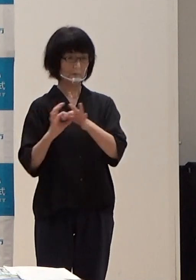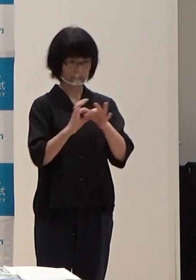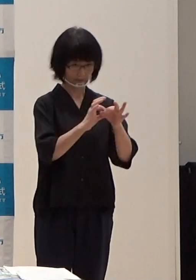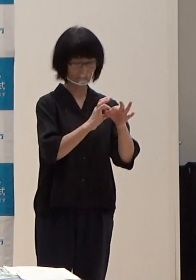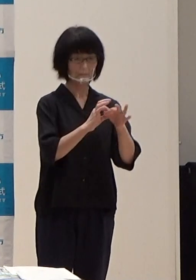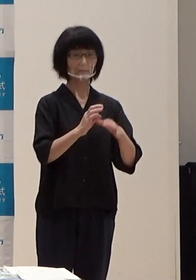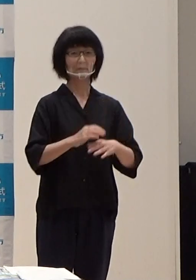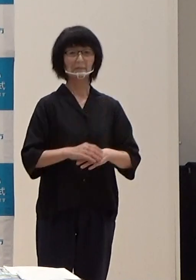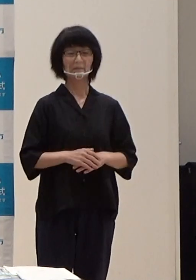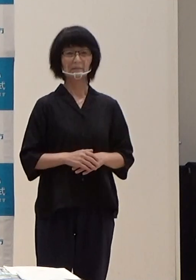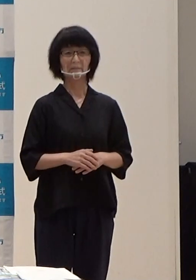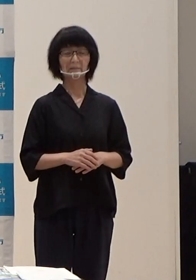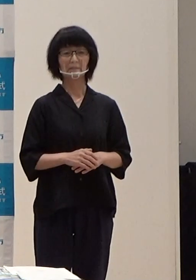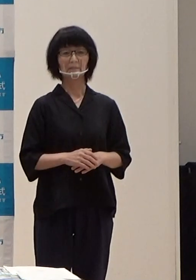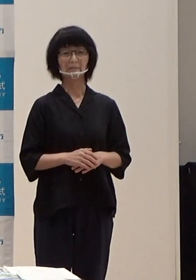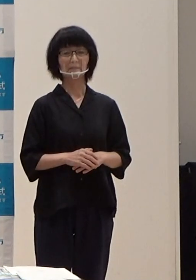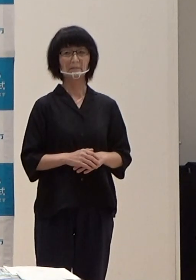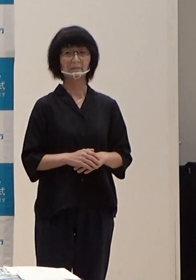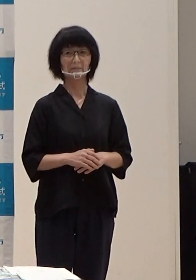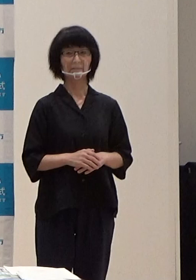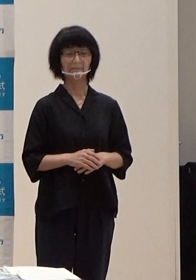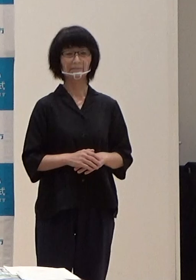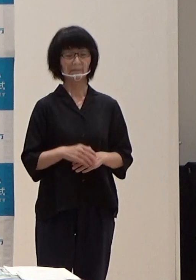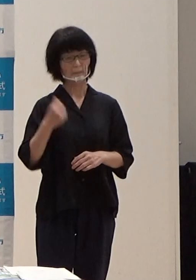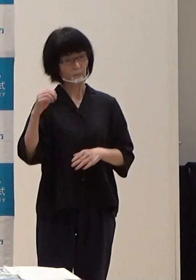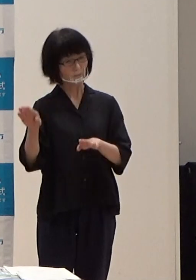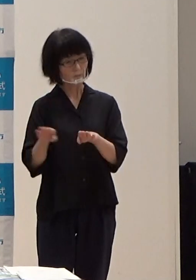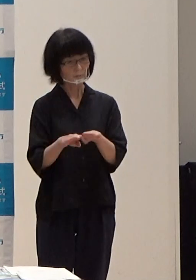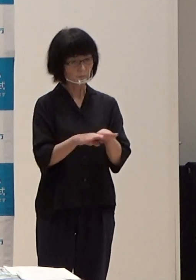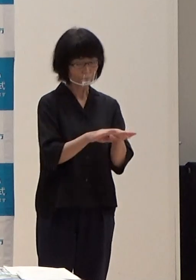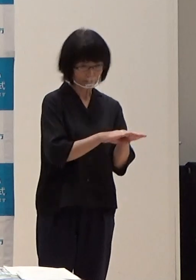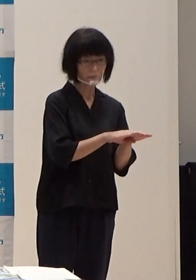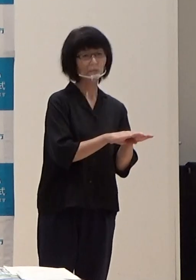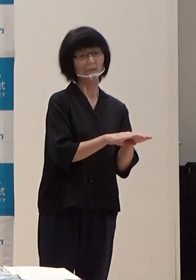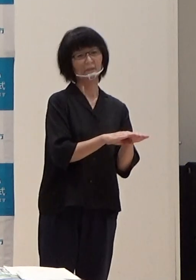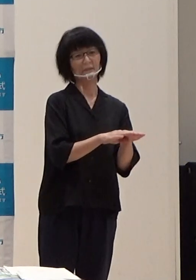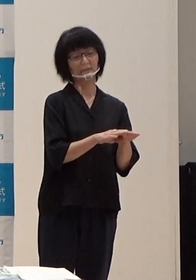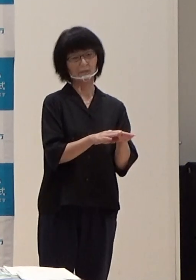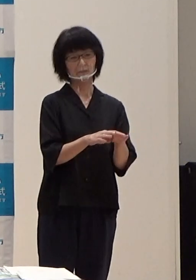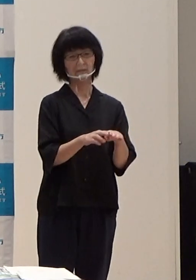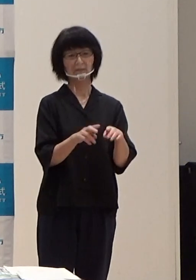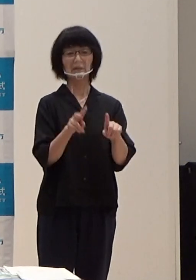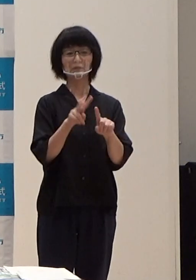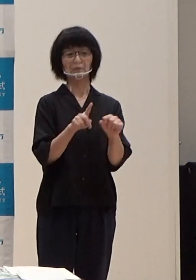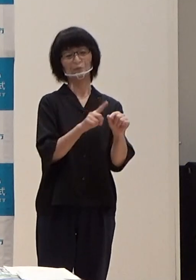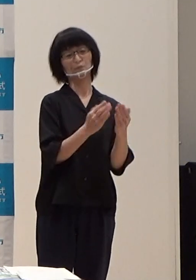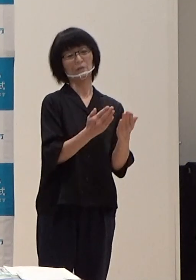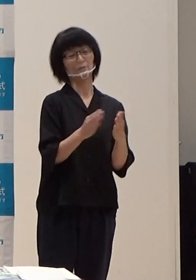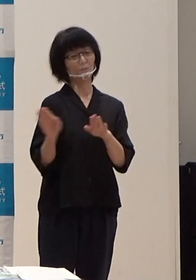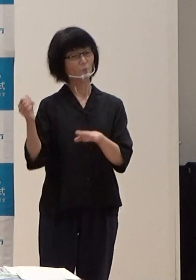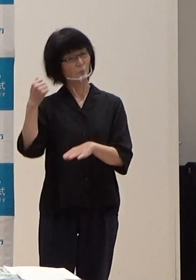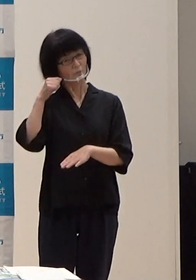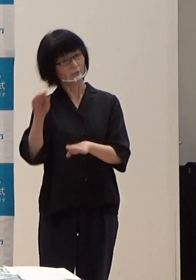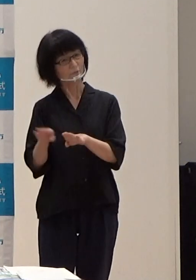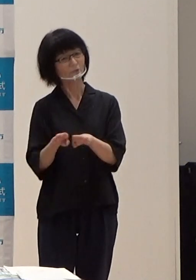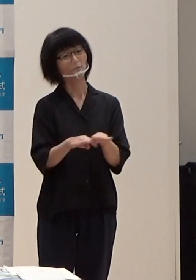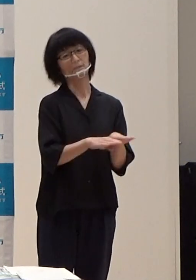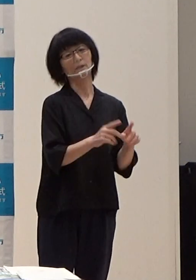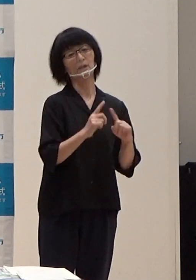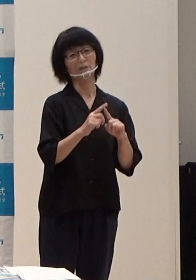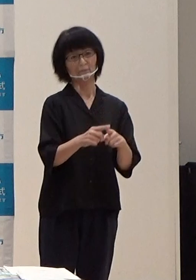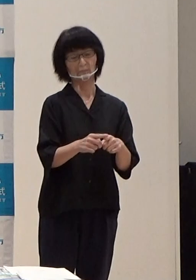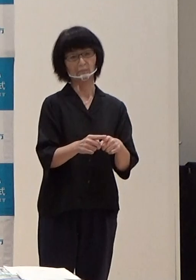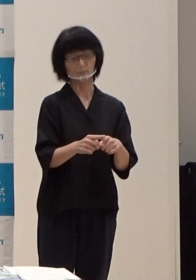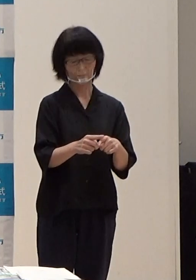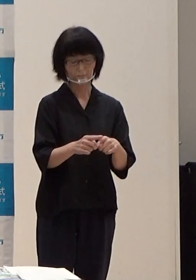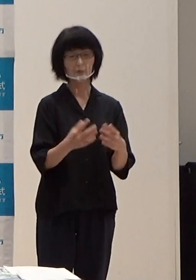であの、まあ、夏休み小中学校が夏休みに入っているということもありますけども、改めて